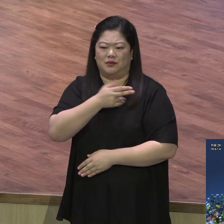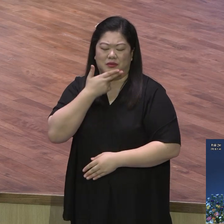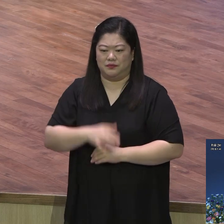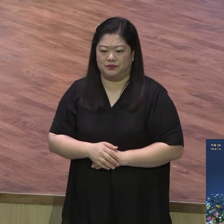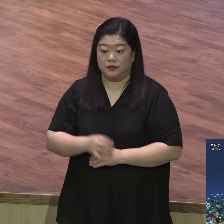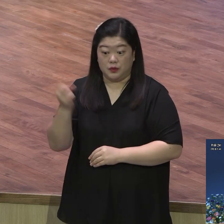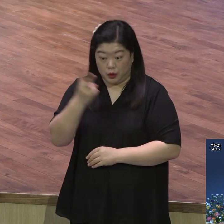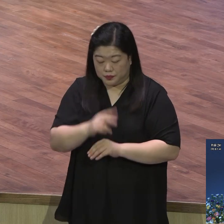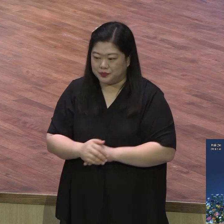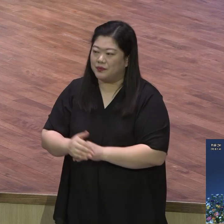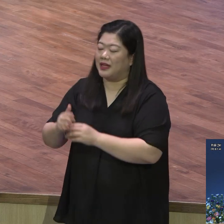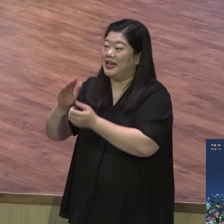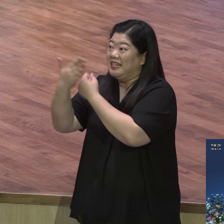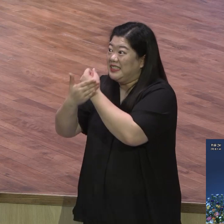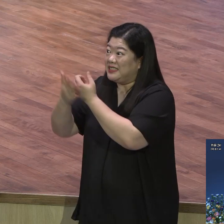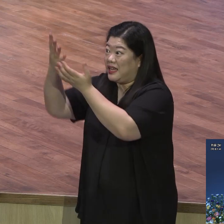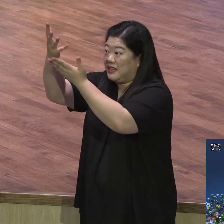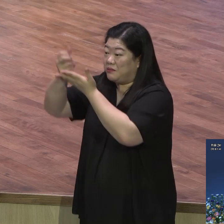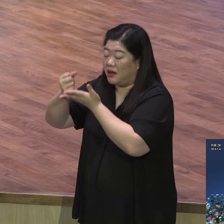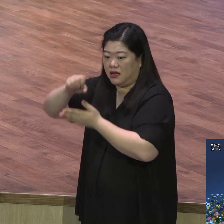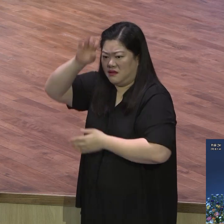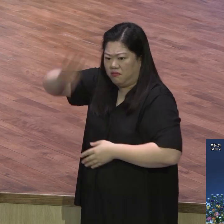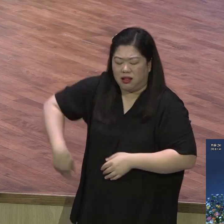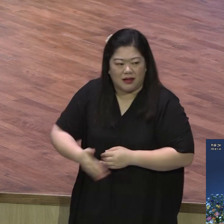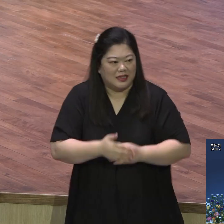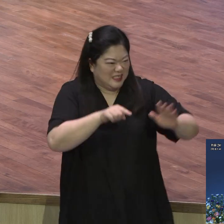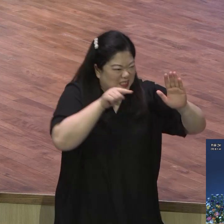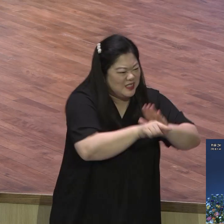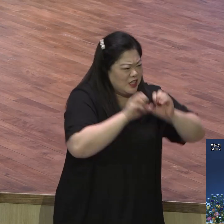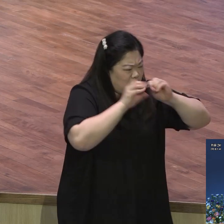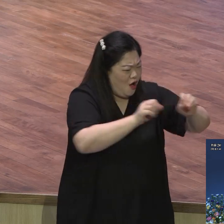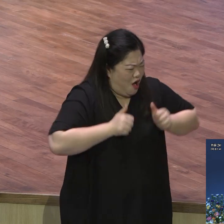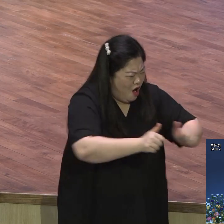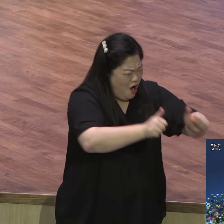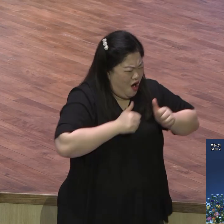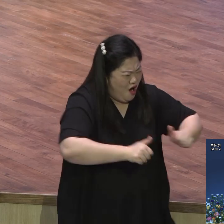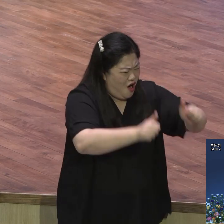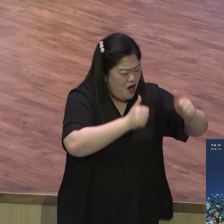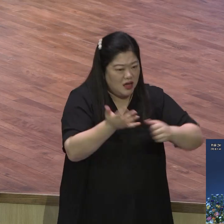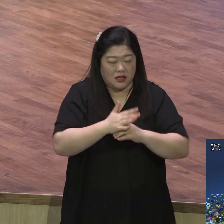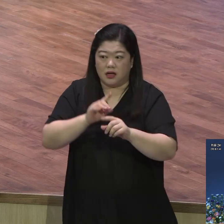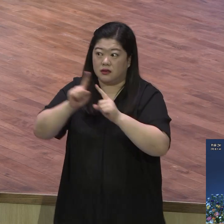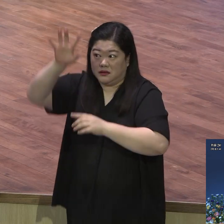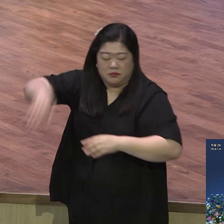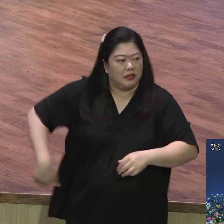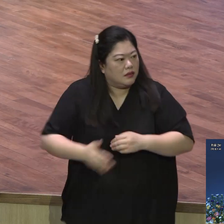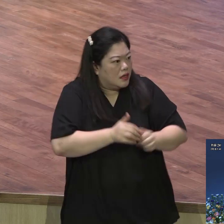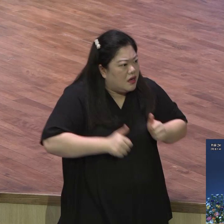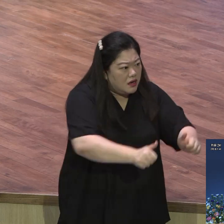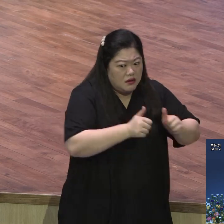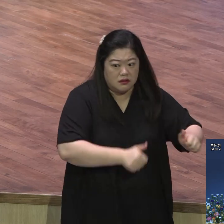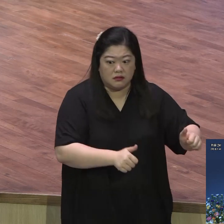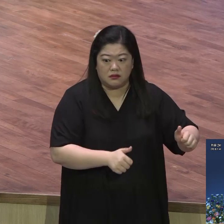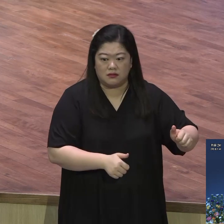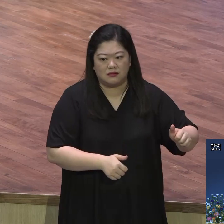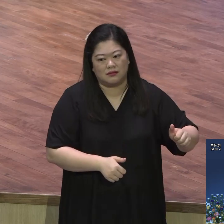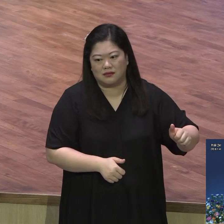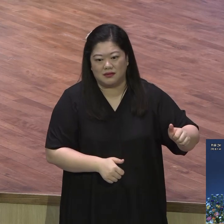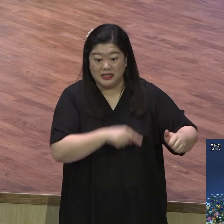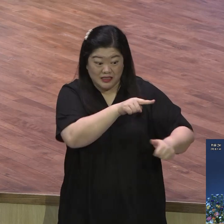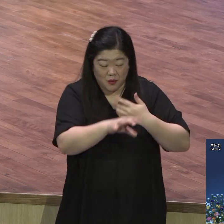모르면 현장은 부지런하니까. 이것도 문제입니다. 방향을 상실합니다. 방향을 놓치게 된단 말이에요. 그래서 그